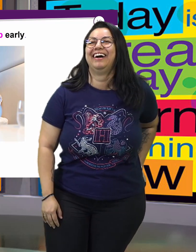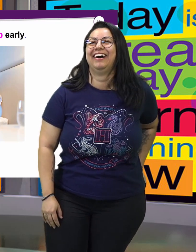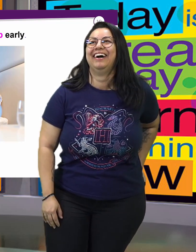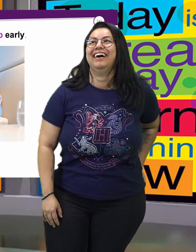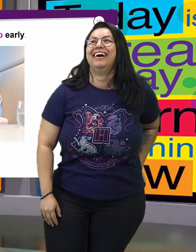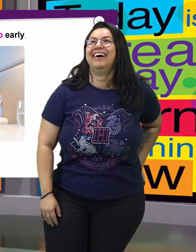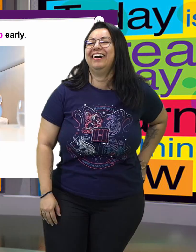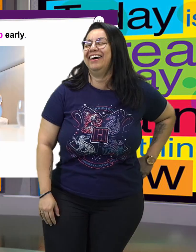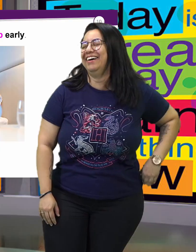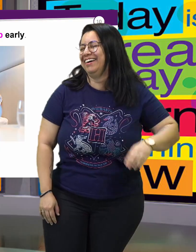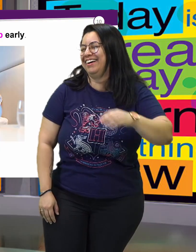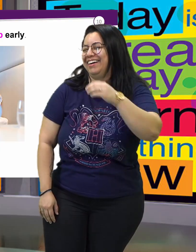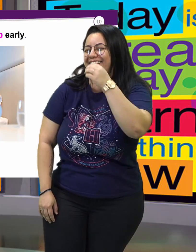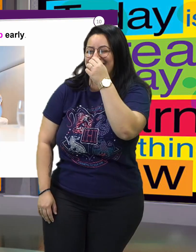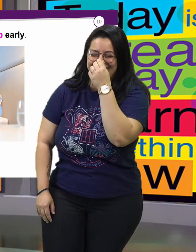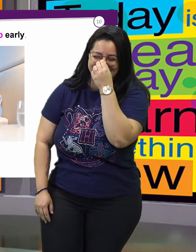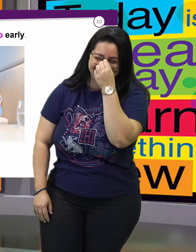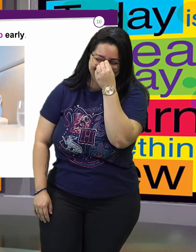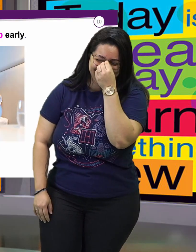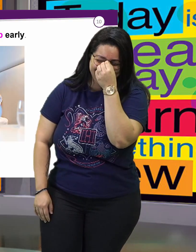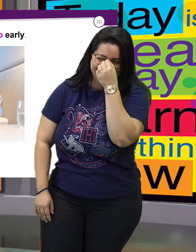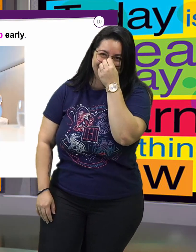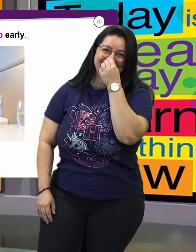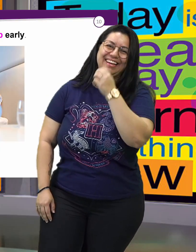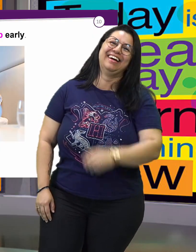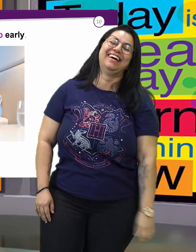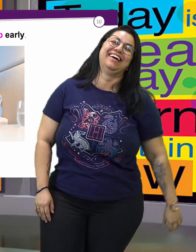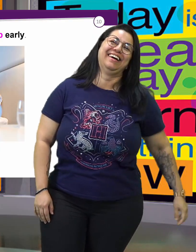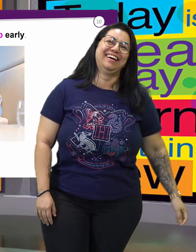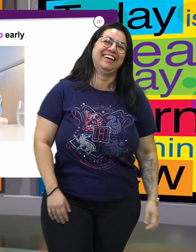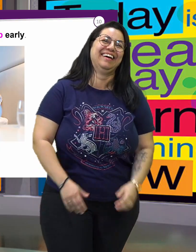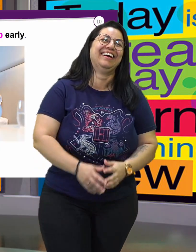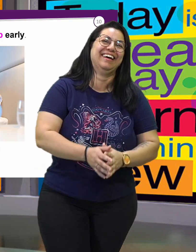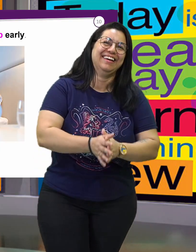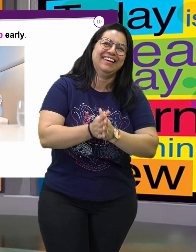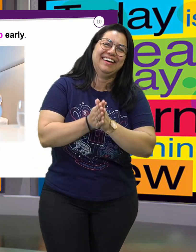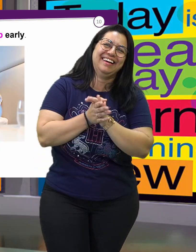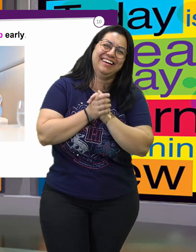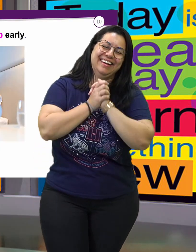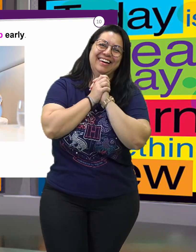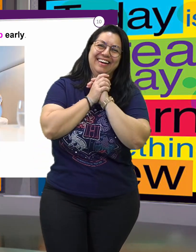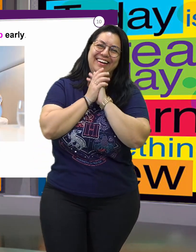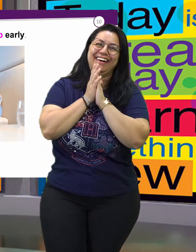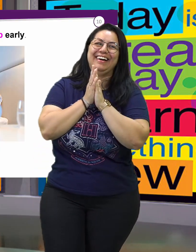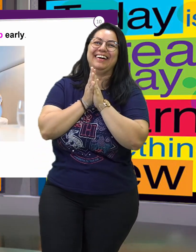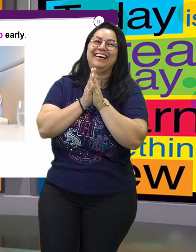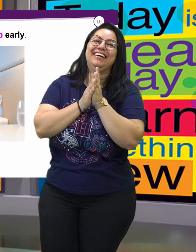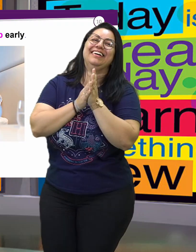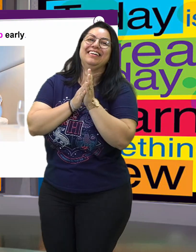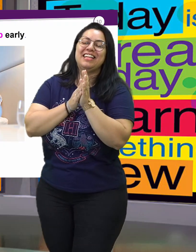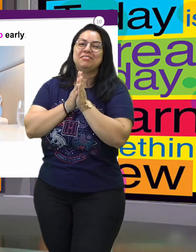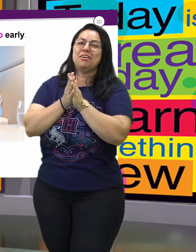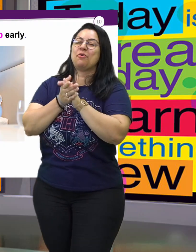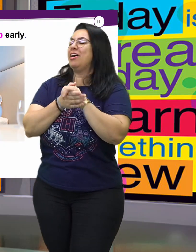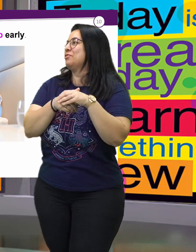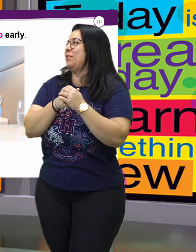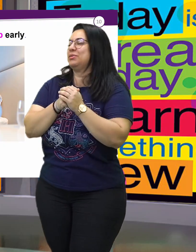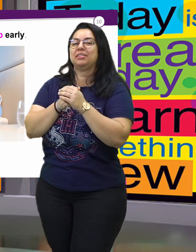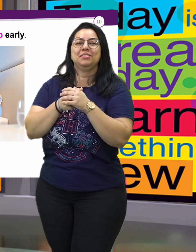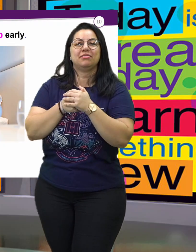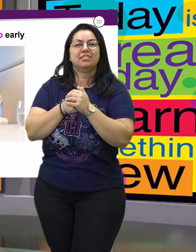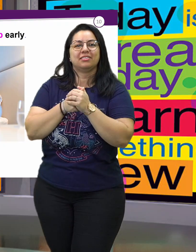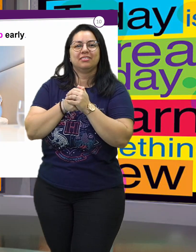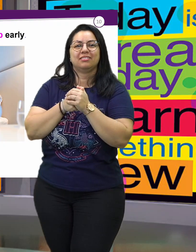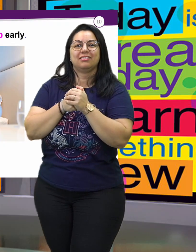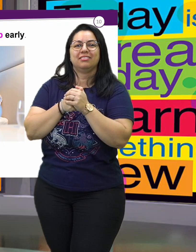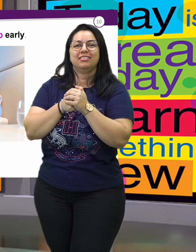aqui. A musiquinha rolando, pra deixar a gente mais feliz. If I were you, se eu fosse você. Deve ser algum aluno